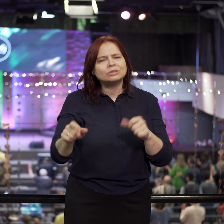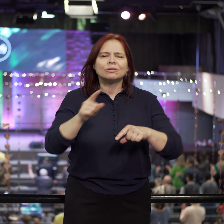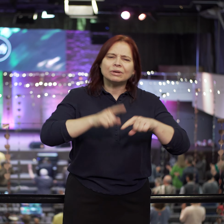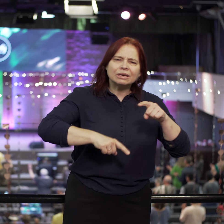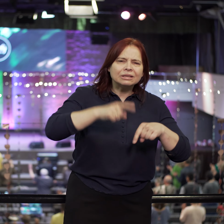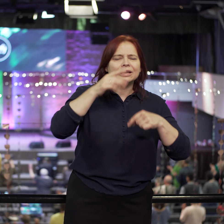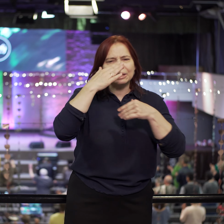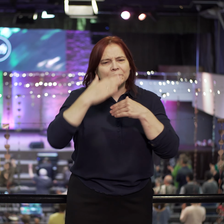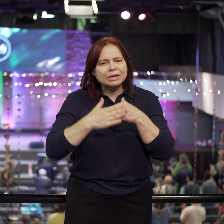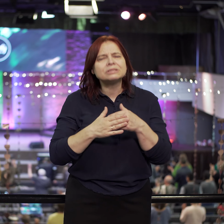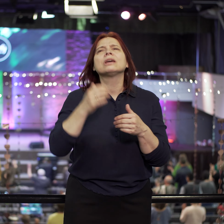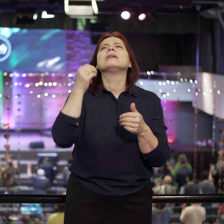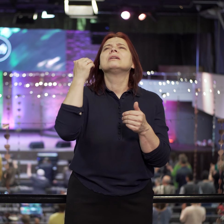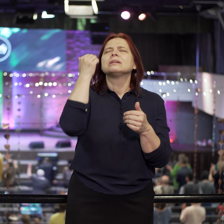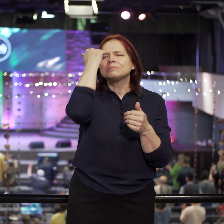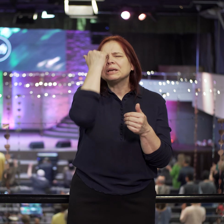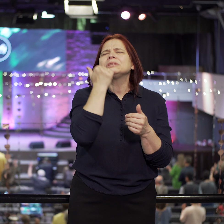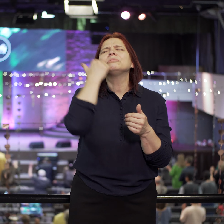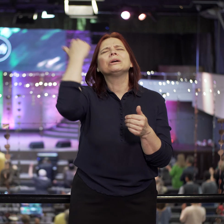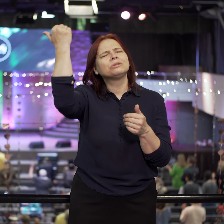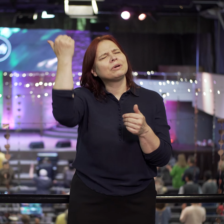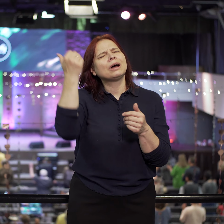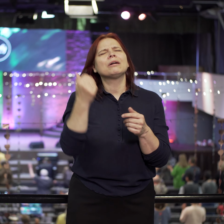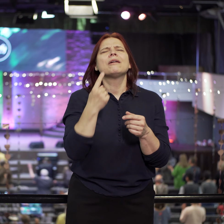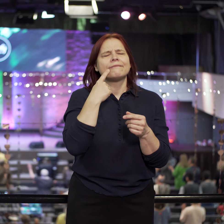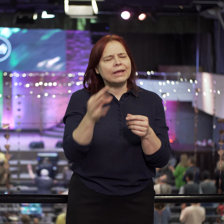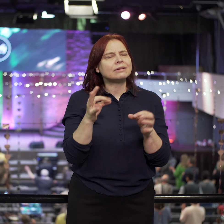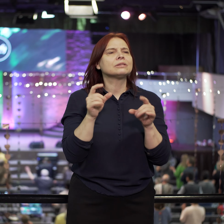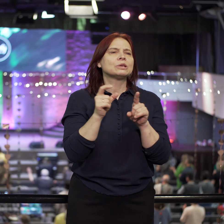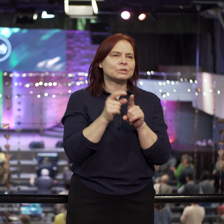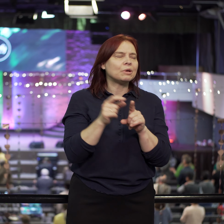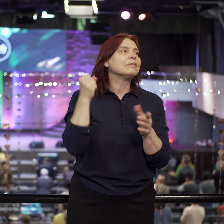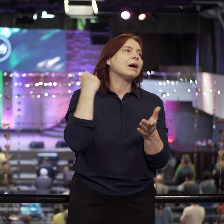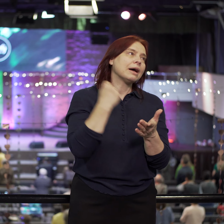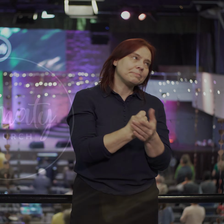Господь, за Твое верное слово. Аллилуйя! И все скажем